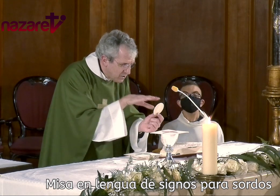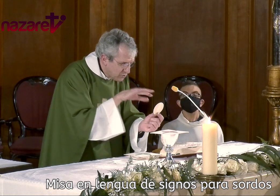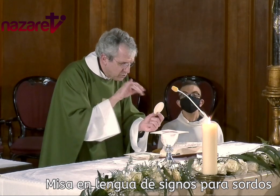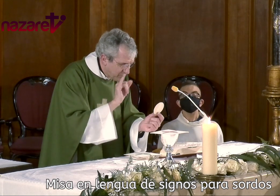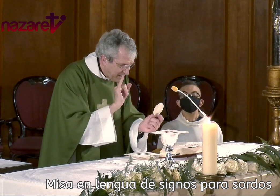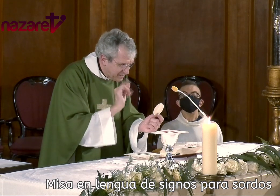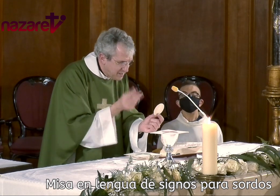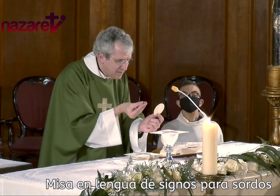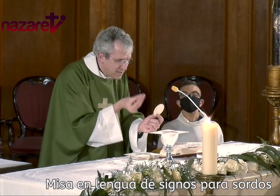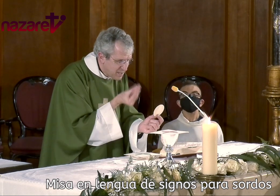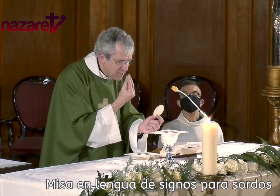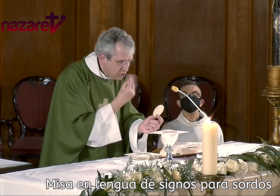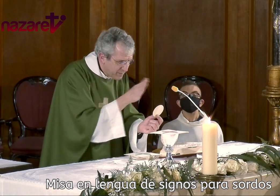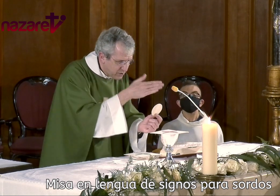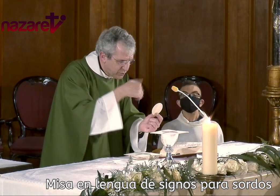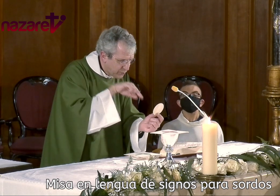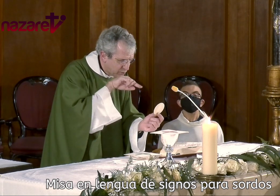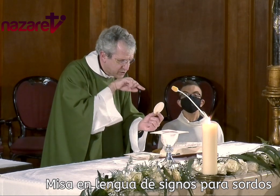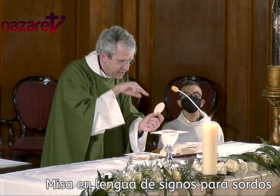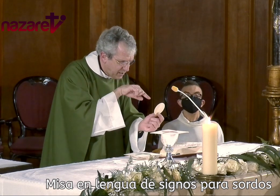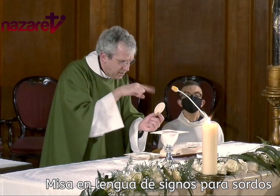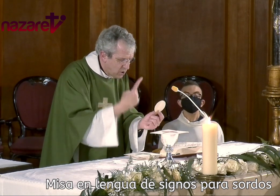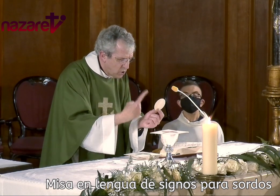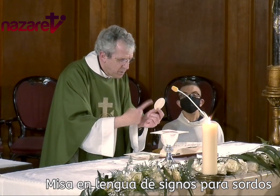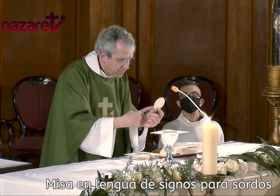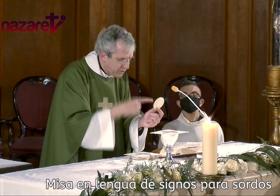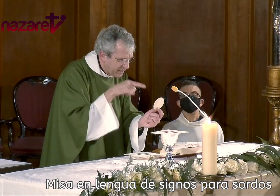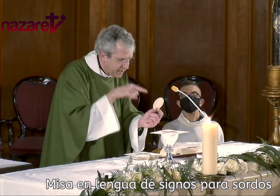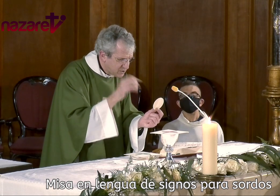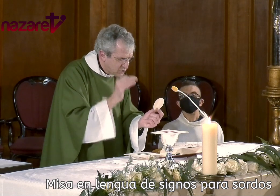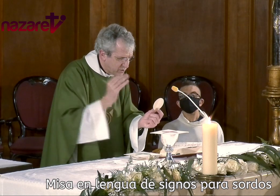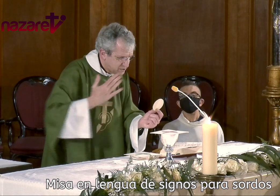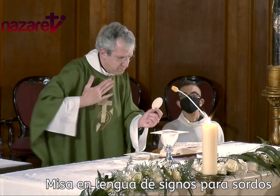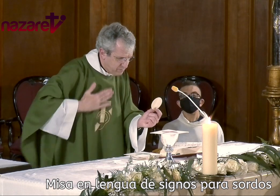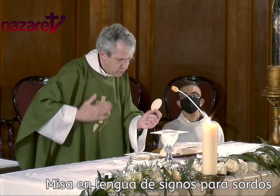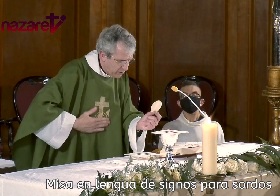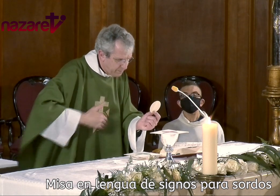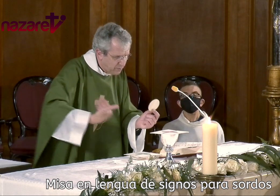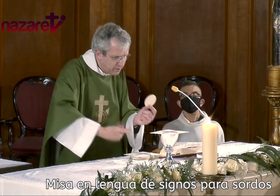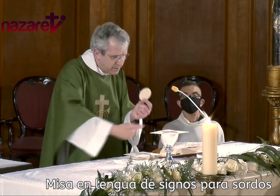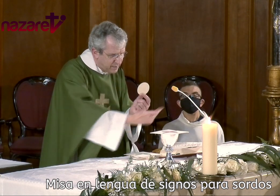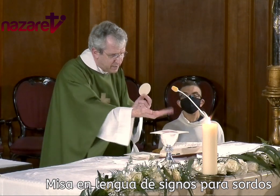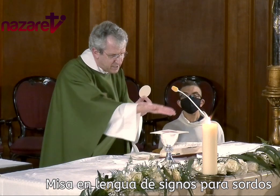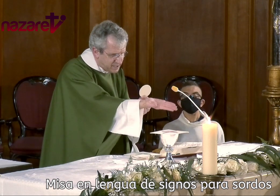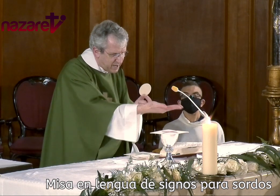tomad y comed todos de él porque esto es mi cuerpo que será